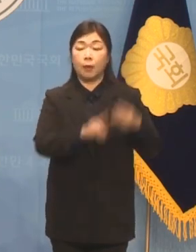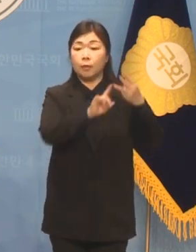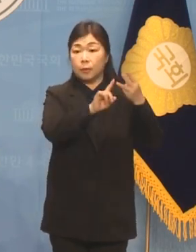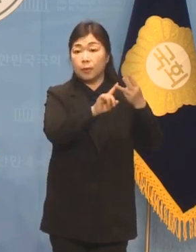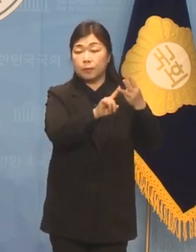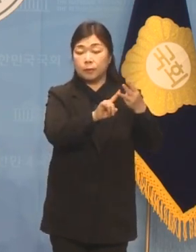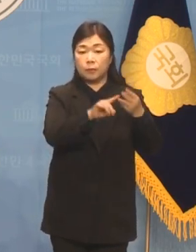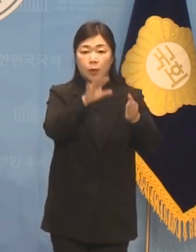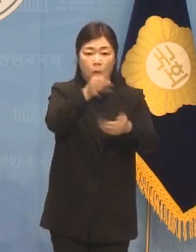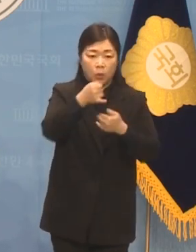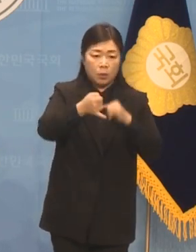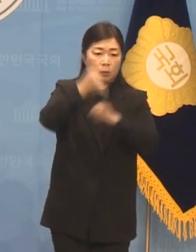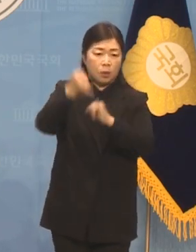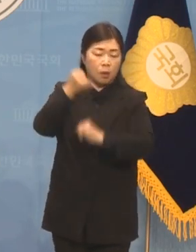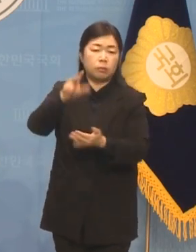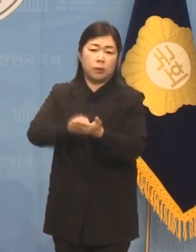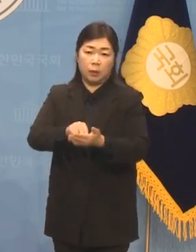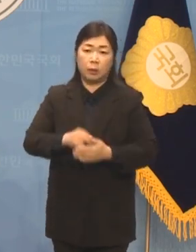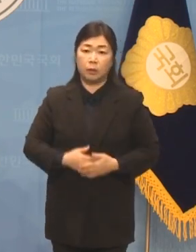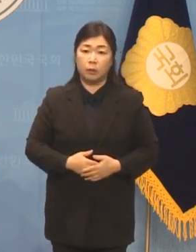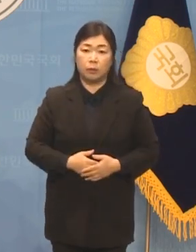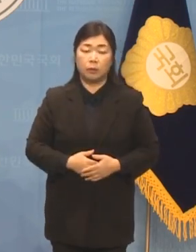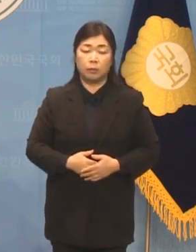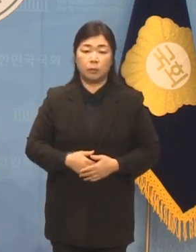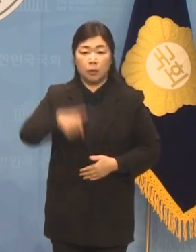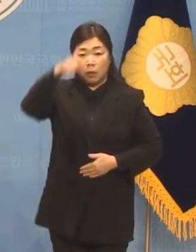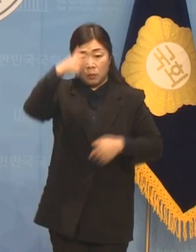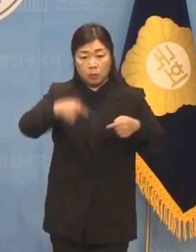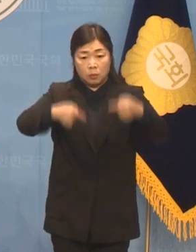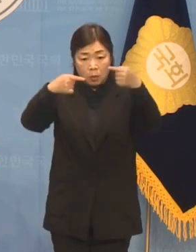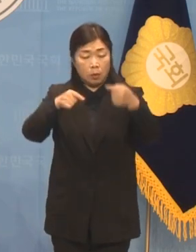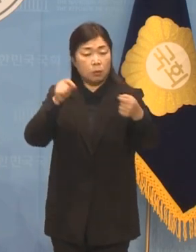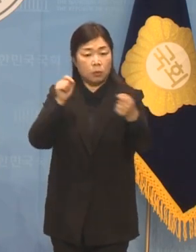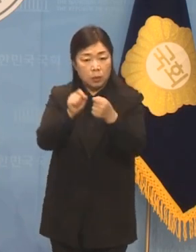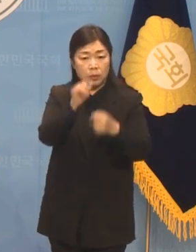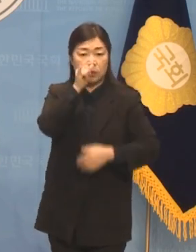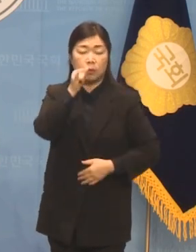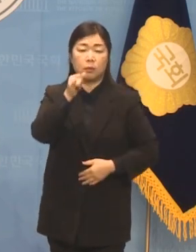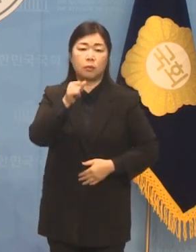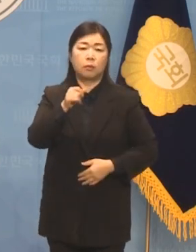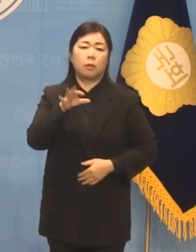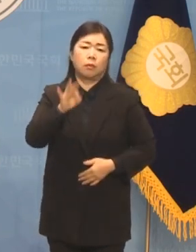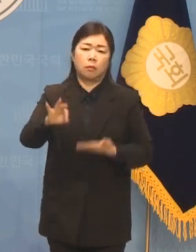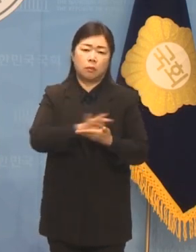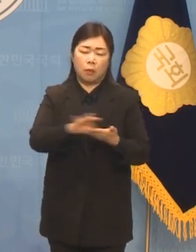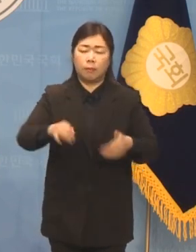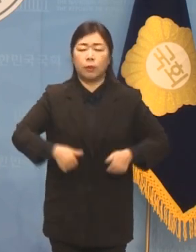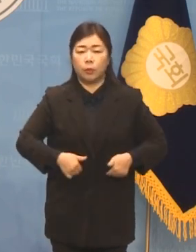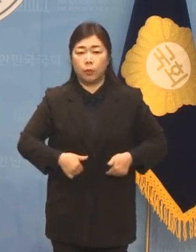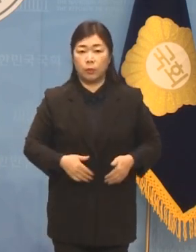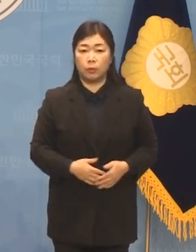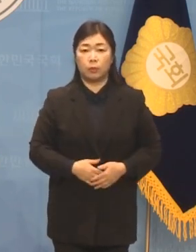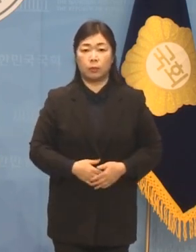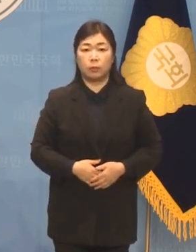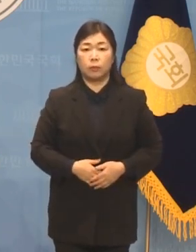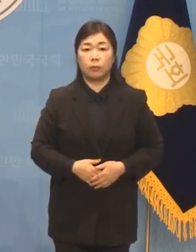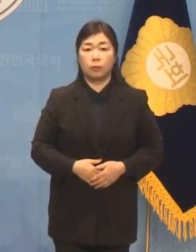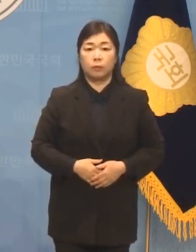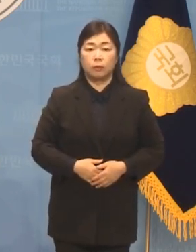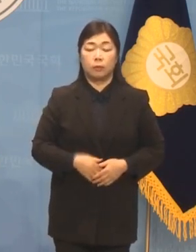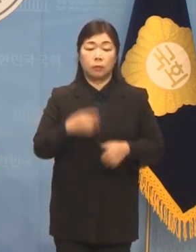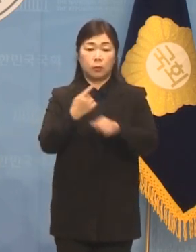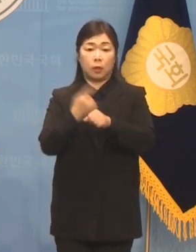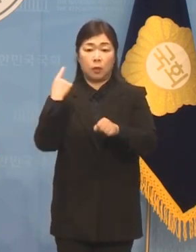고질적인 임금 체불 문제 설을 앞두고 해결할 수 있는 방안을 적극적으로 찾아보도록 하겠습니다. 작년